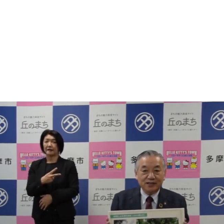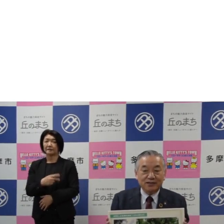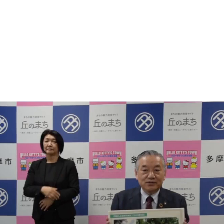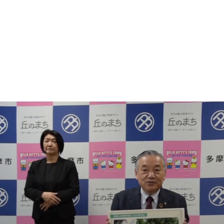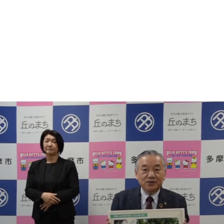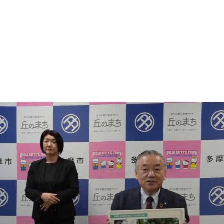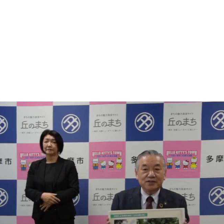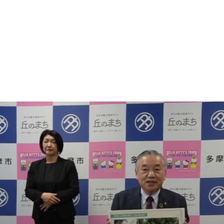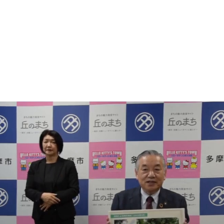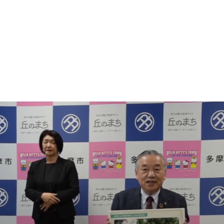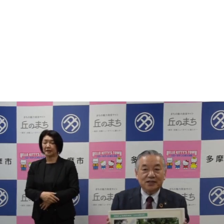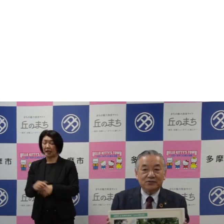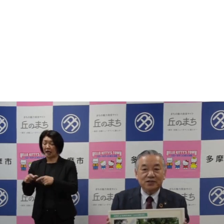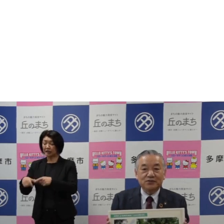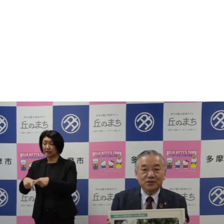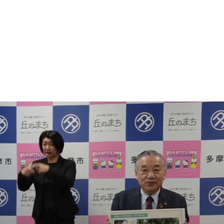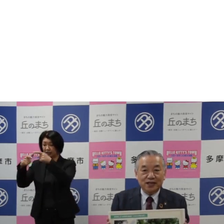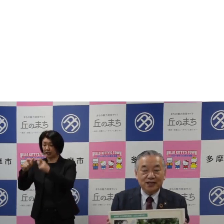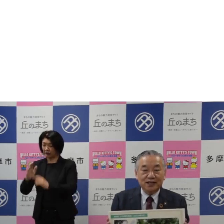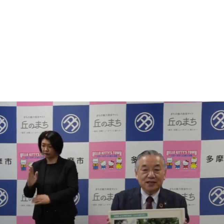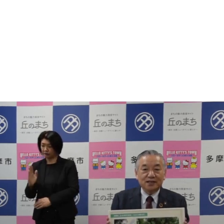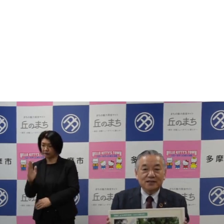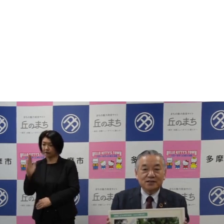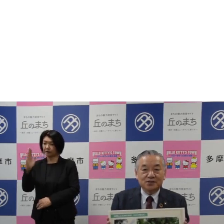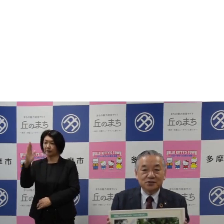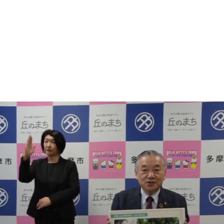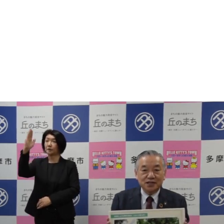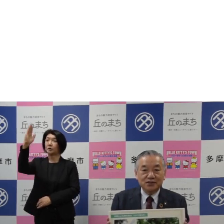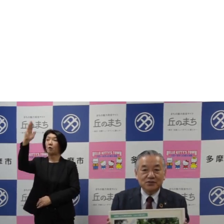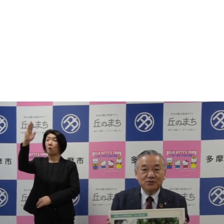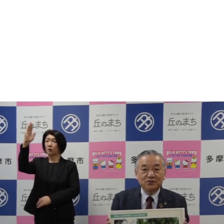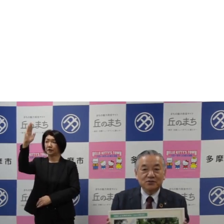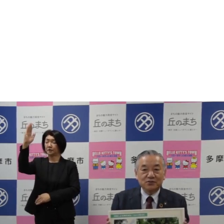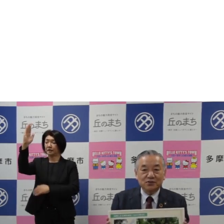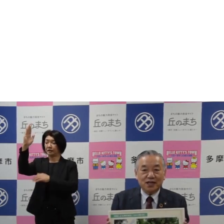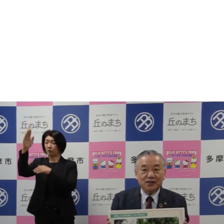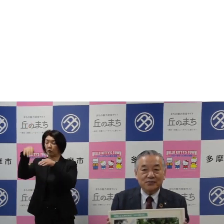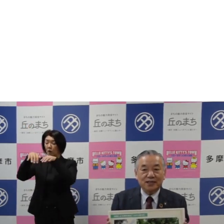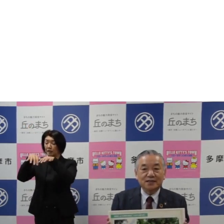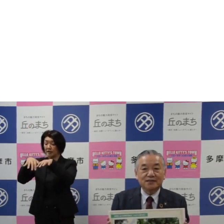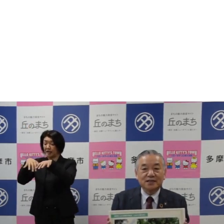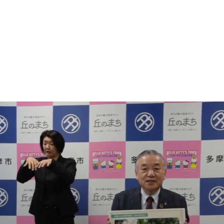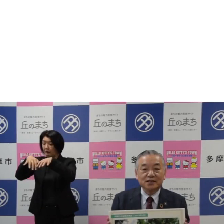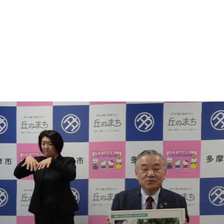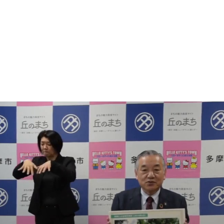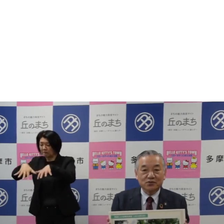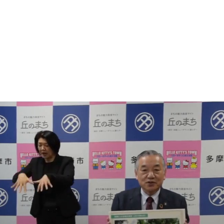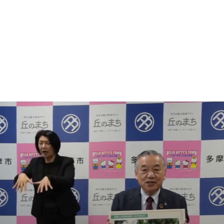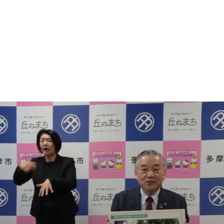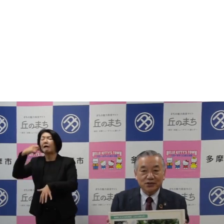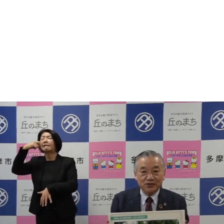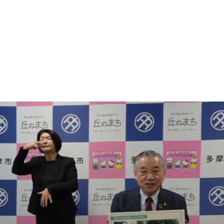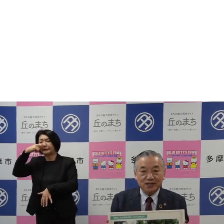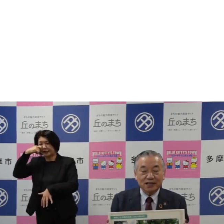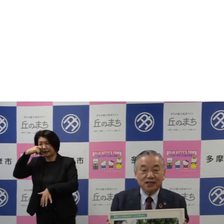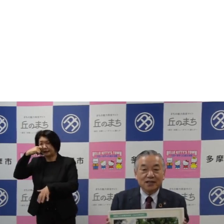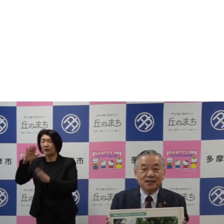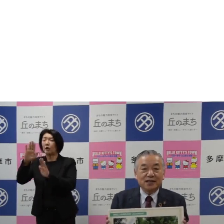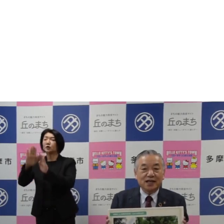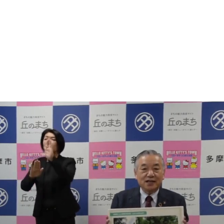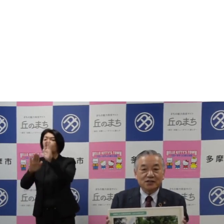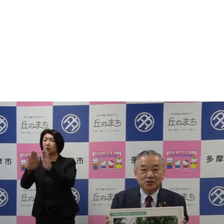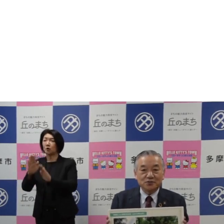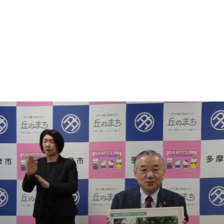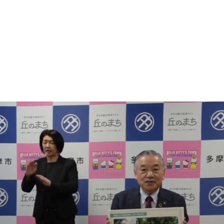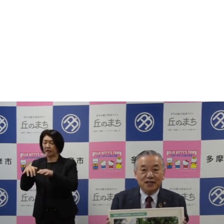また大きくなった百合の木は地中に共同鋼が埋設されていることなどにより